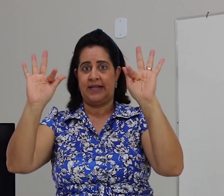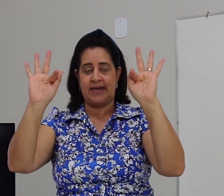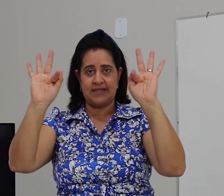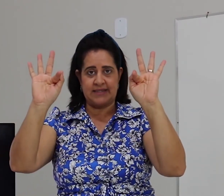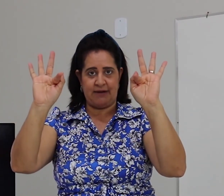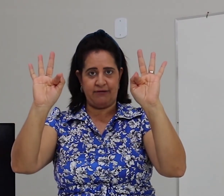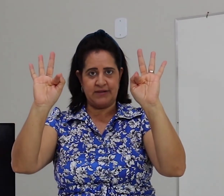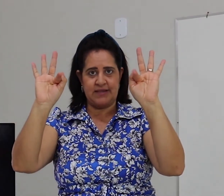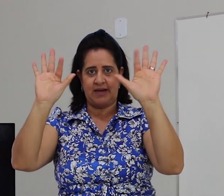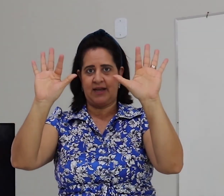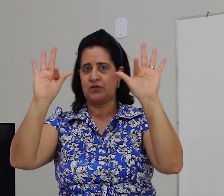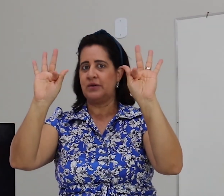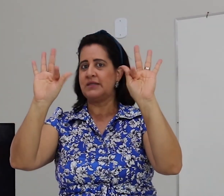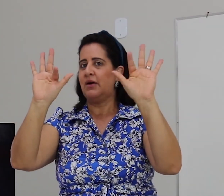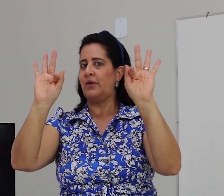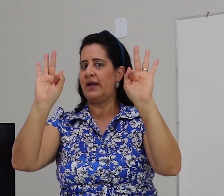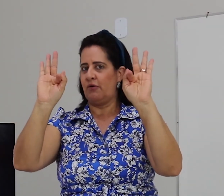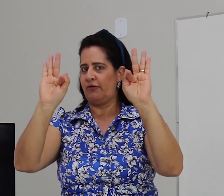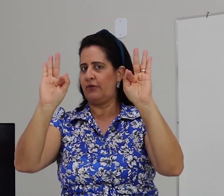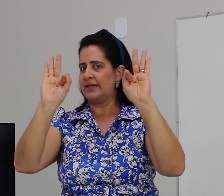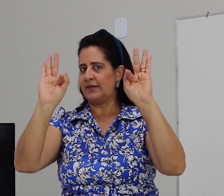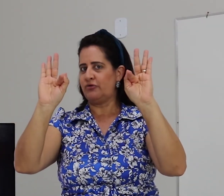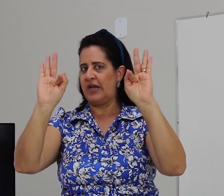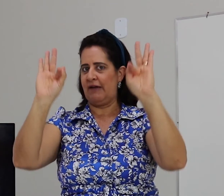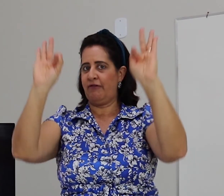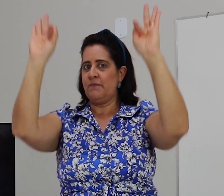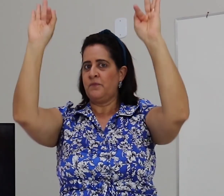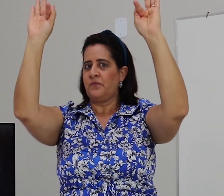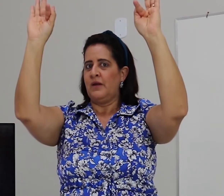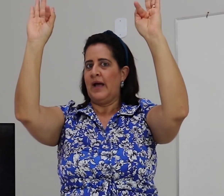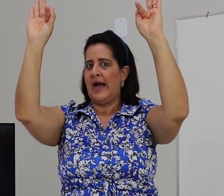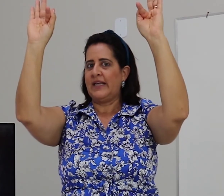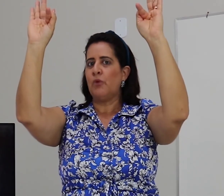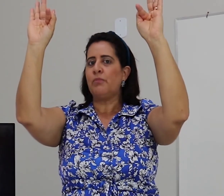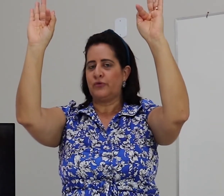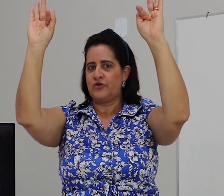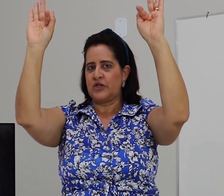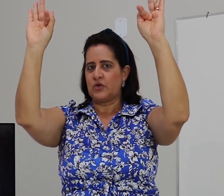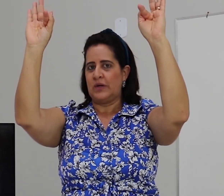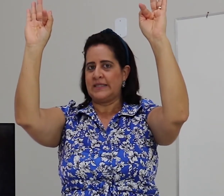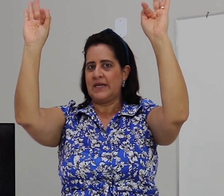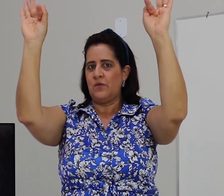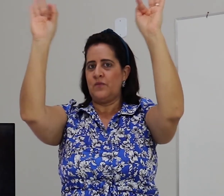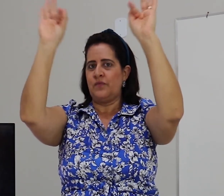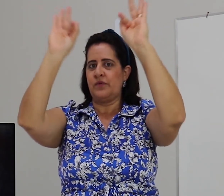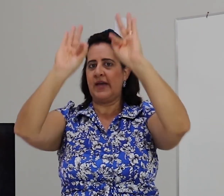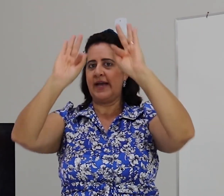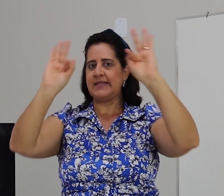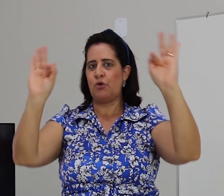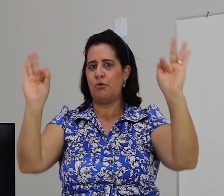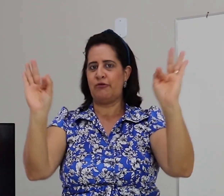Letrinhas Fs, aqui as duas mãos em configuração de F. Aqui é o ponto de articulação e esse é o